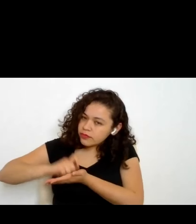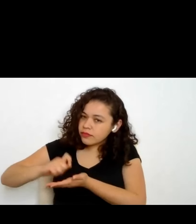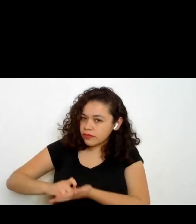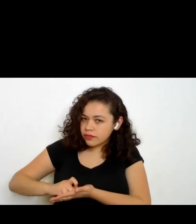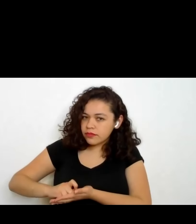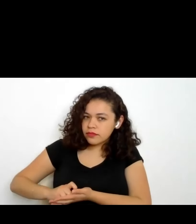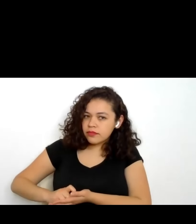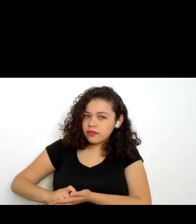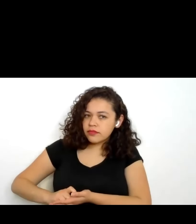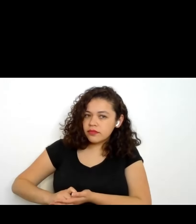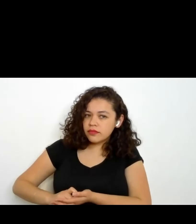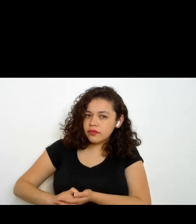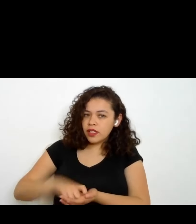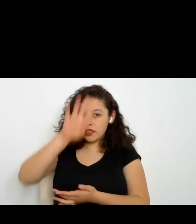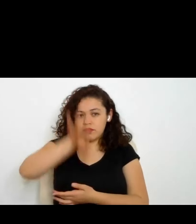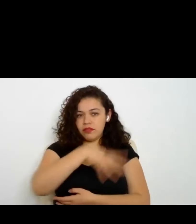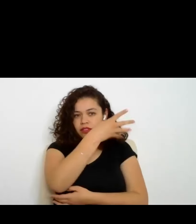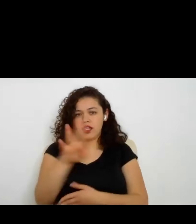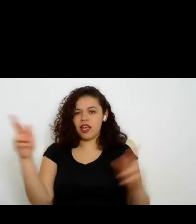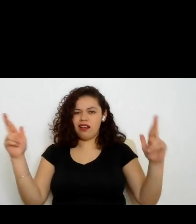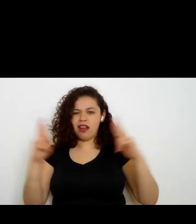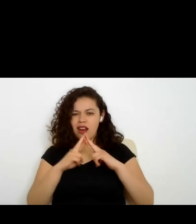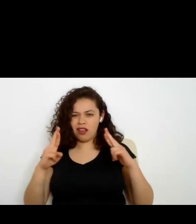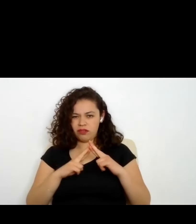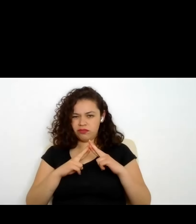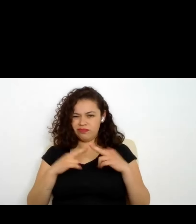me ponen ahí religión.